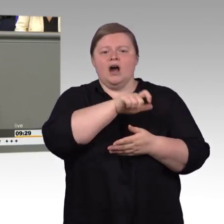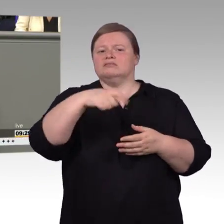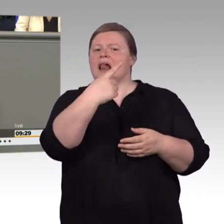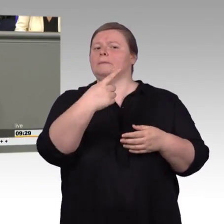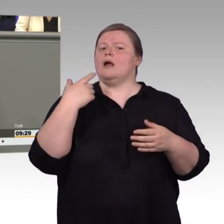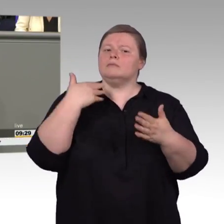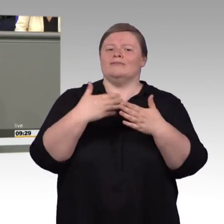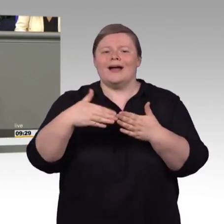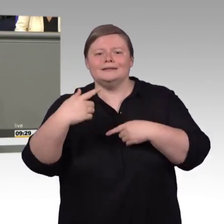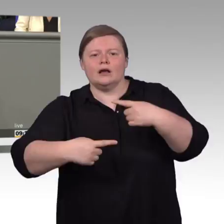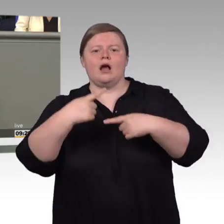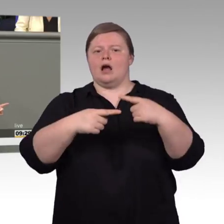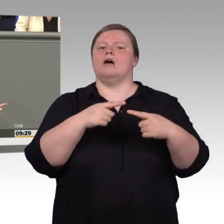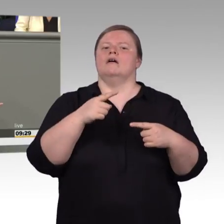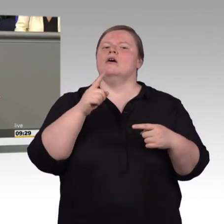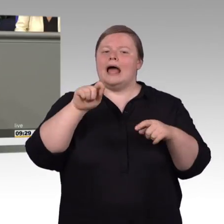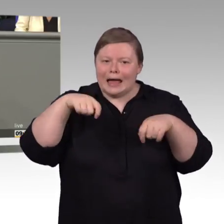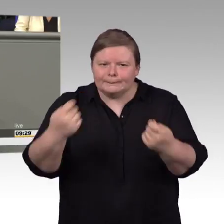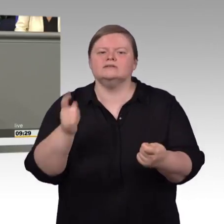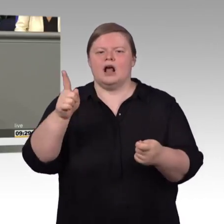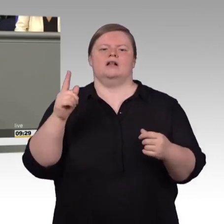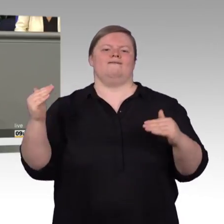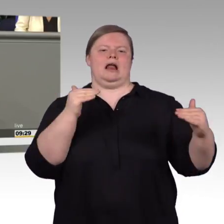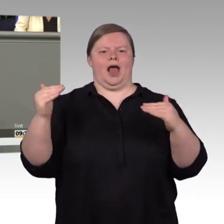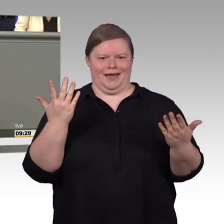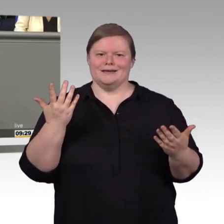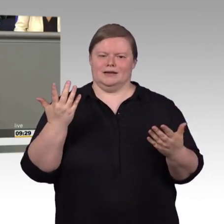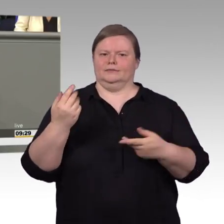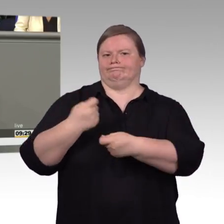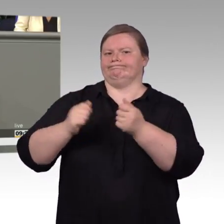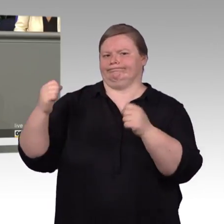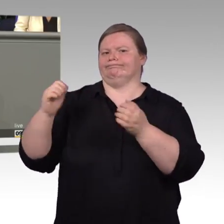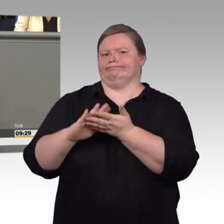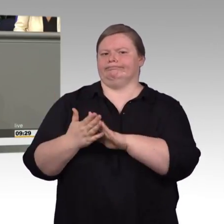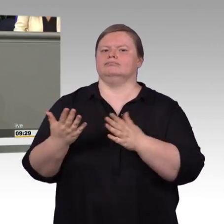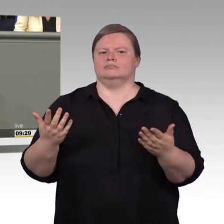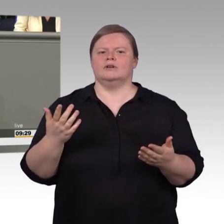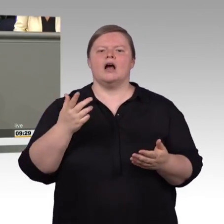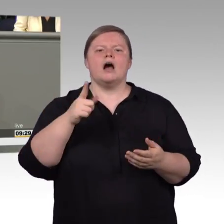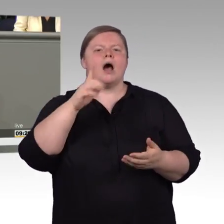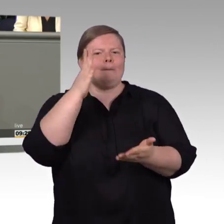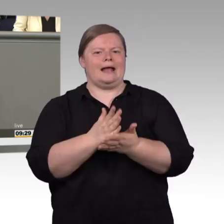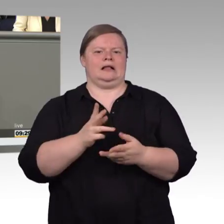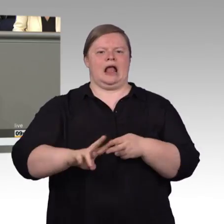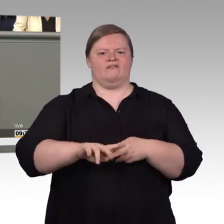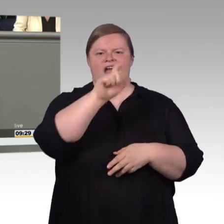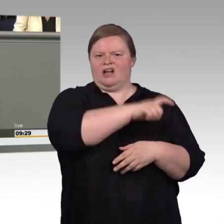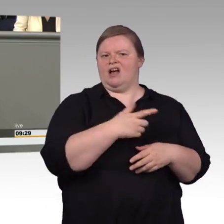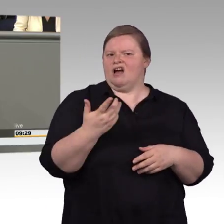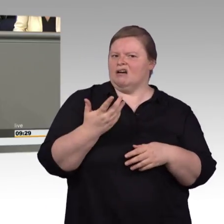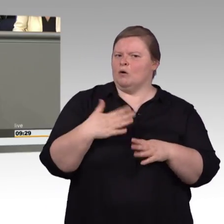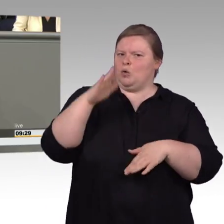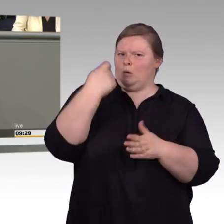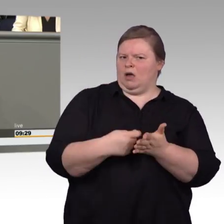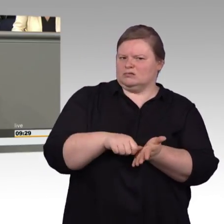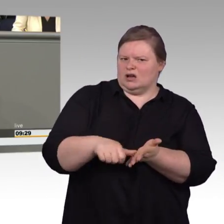am Ende der MFK-Verfahren, unklare Regeln zu unwahrscheinlichen Vergleichen, untote Verjährung, wie sie das BGB noch nicht gesehen hat,